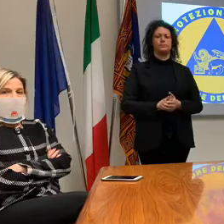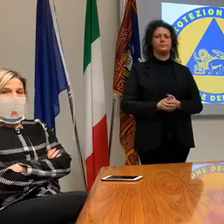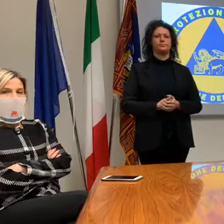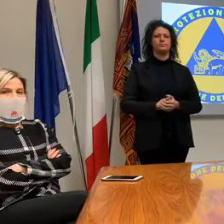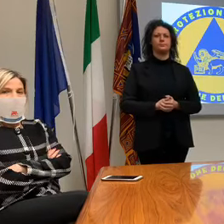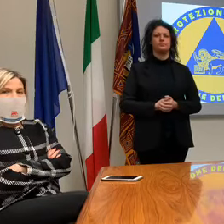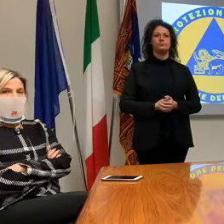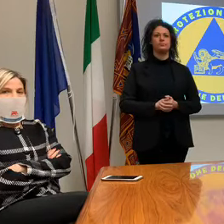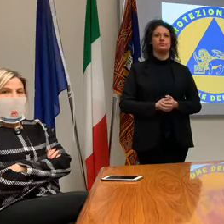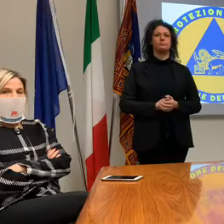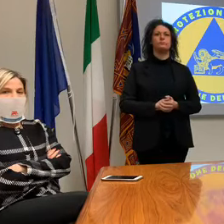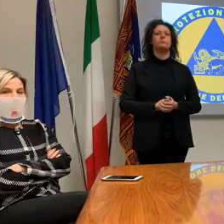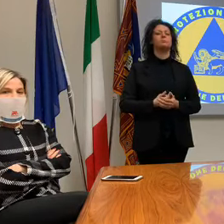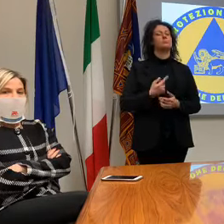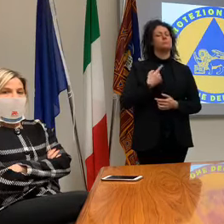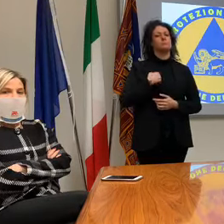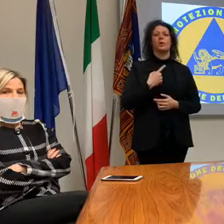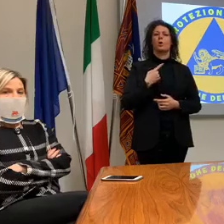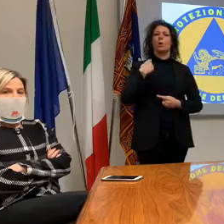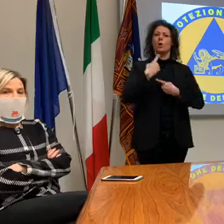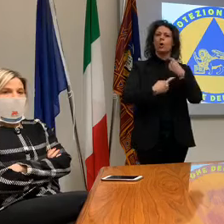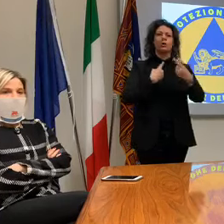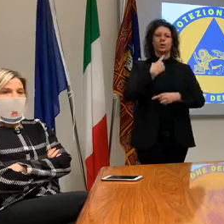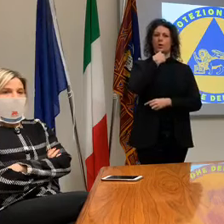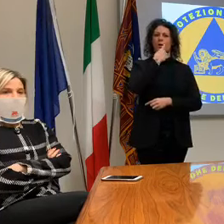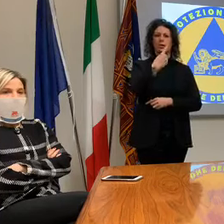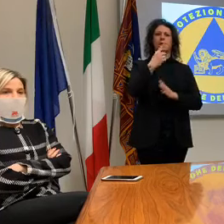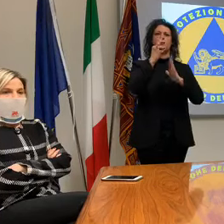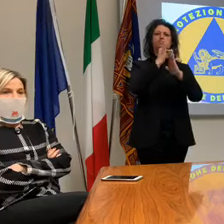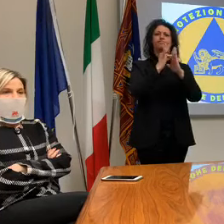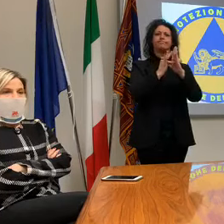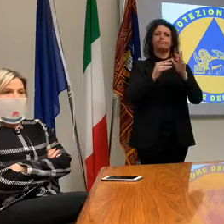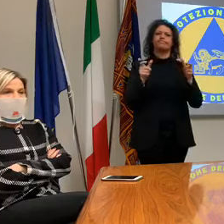quello di rispettare le restrizioni. Oggi abbiamo